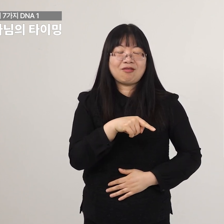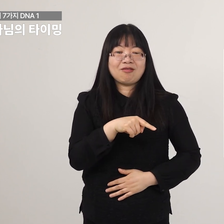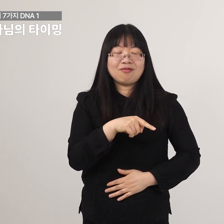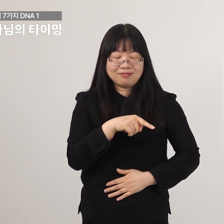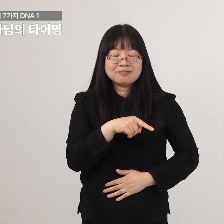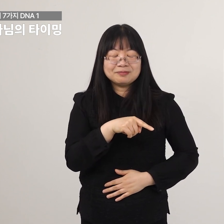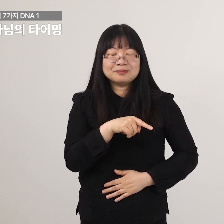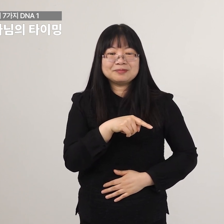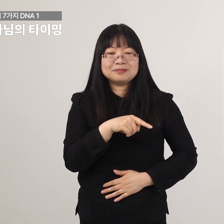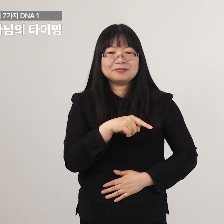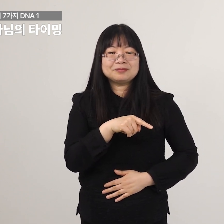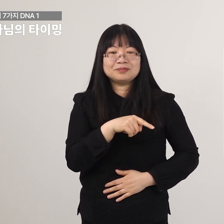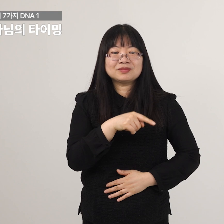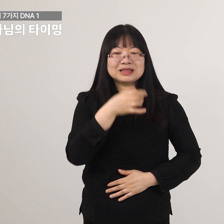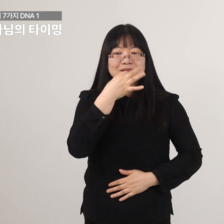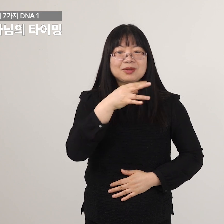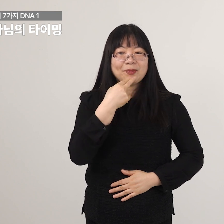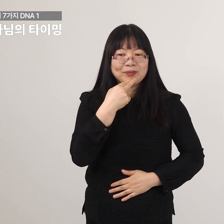무임입니다.